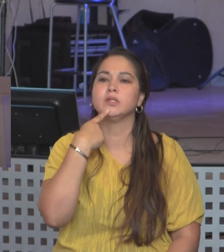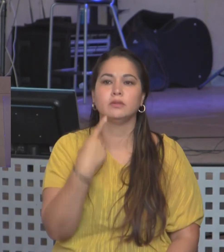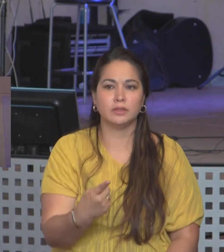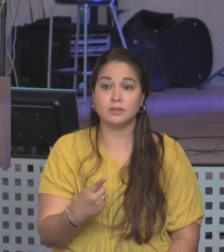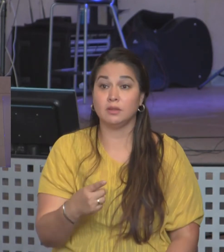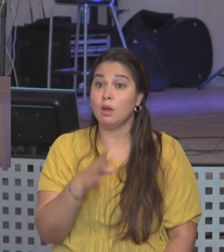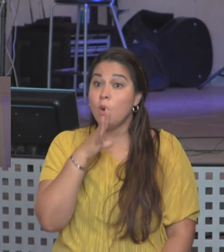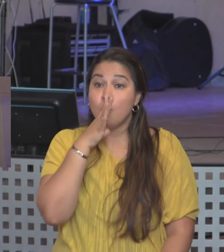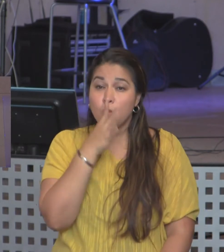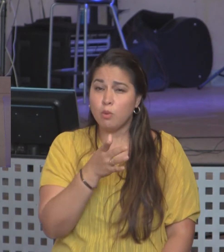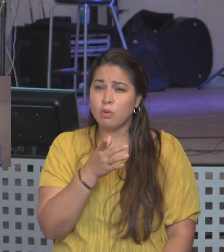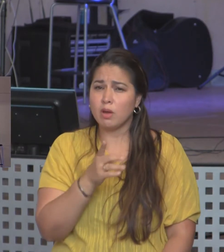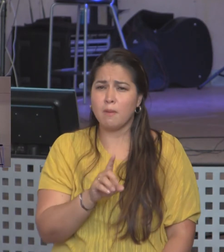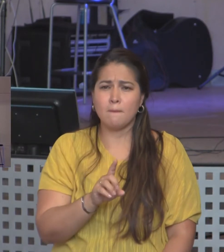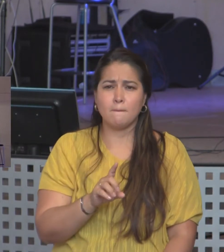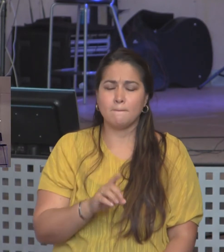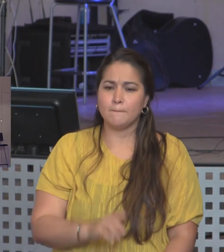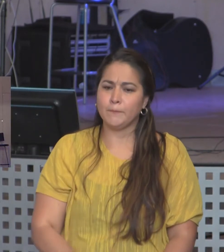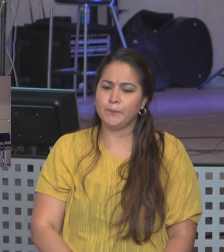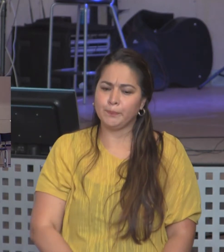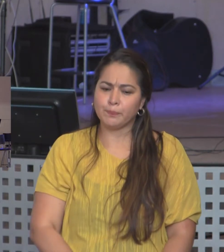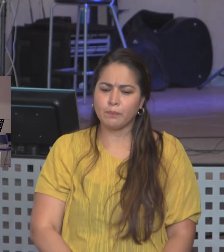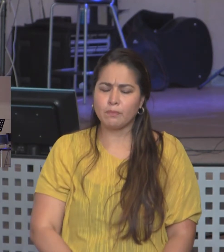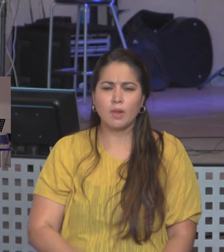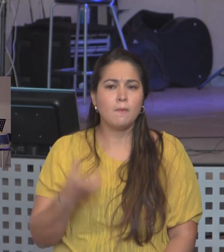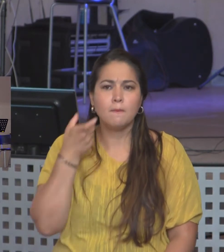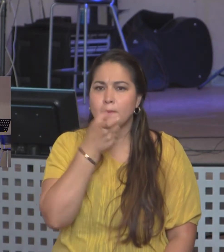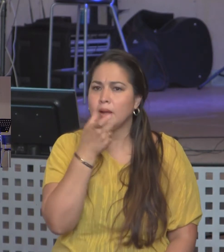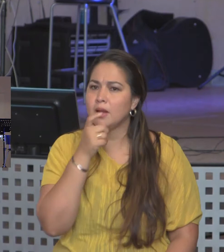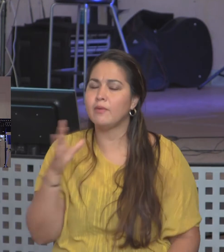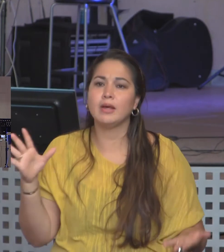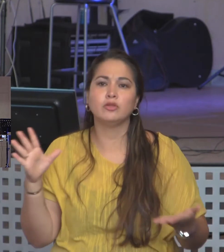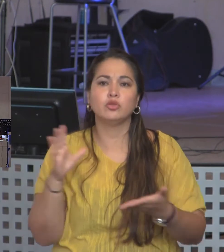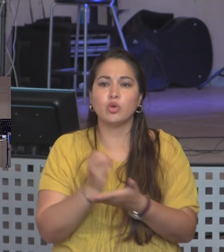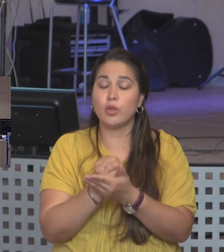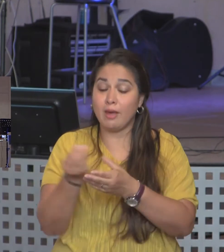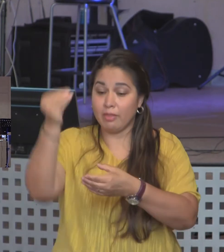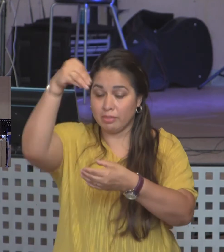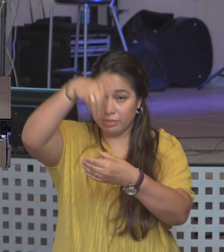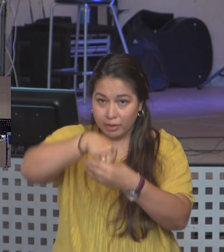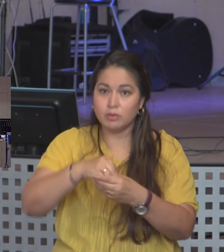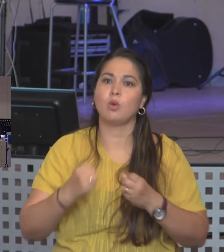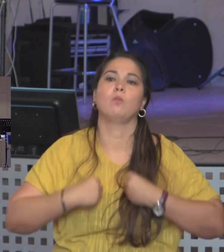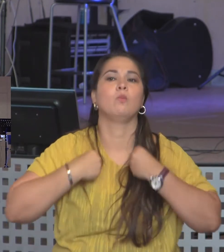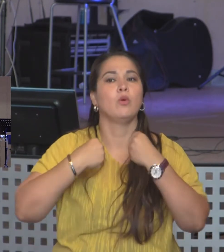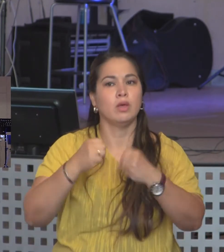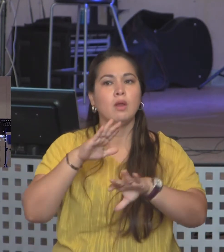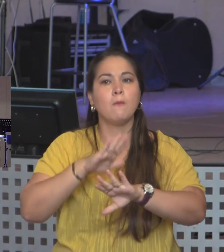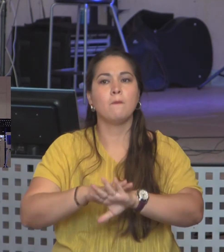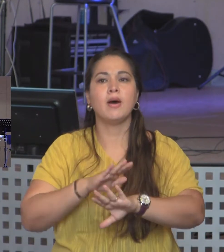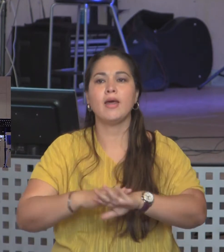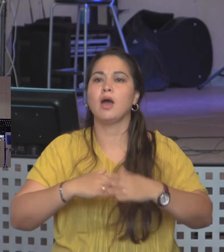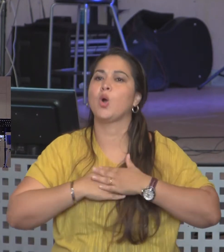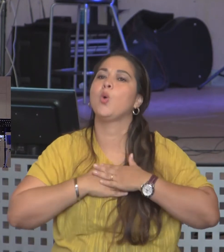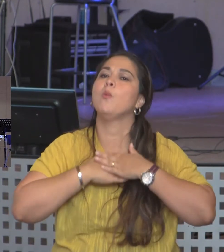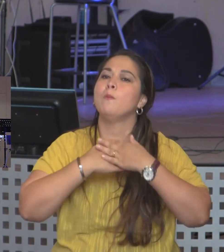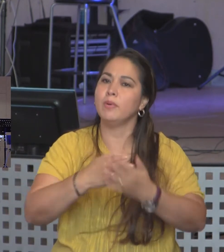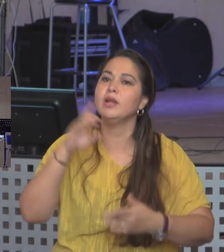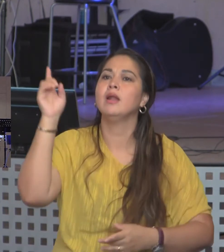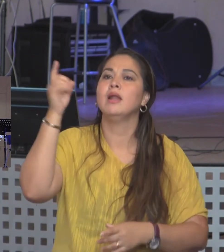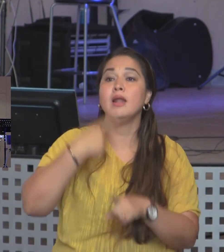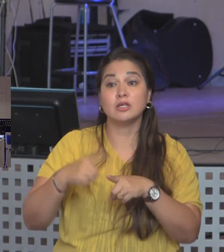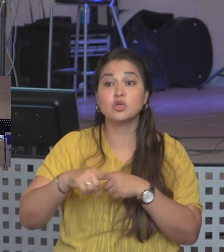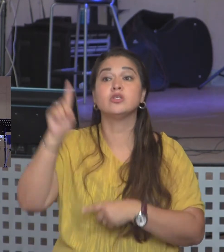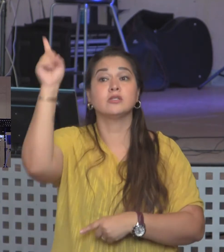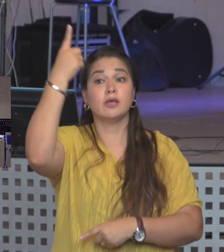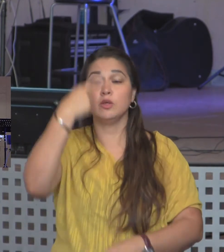Porque no hay ni una sola palabra que salga de la boca de Dios que no tenga el poder para cumplir aquello que ha dicho